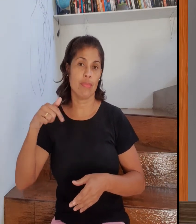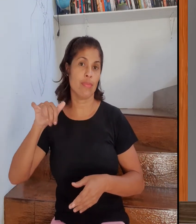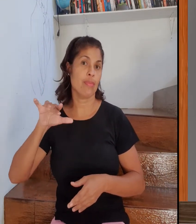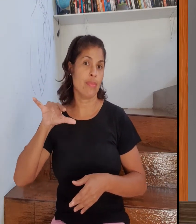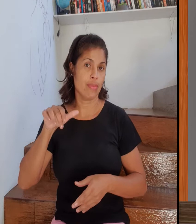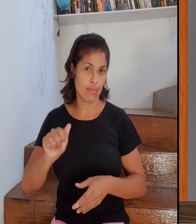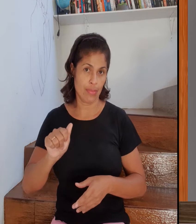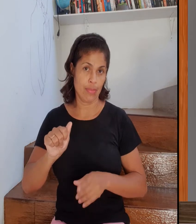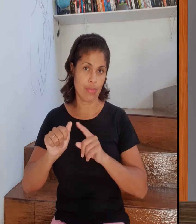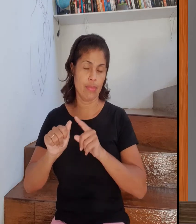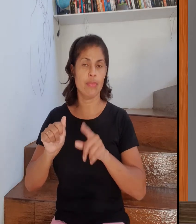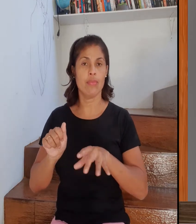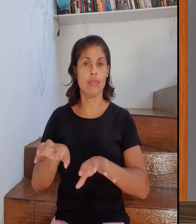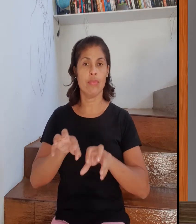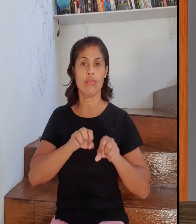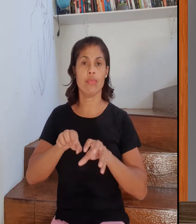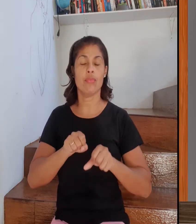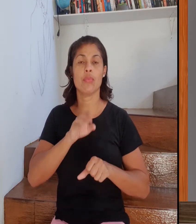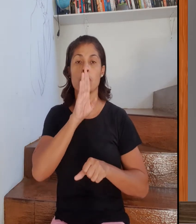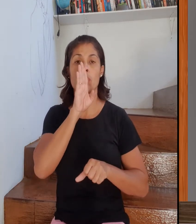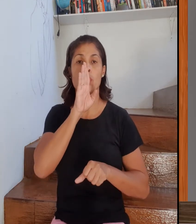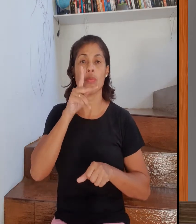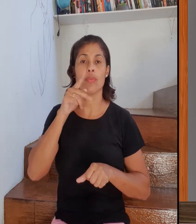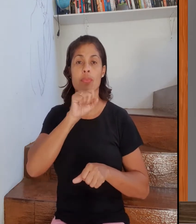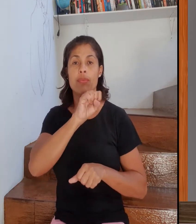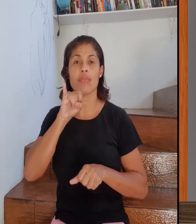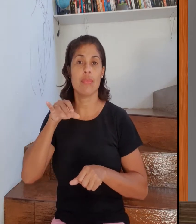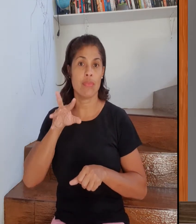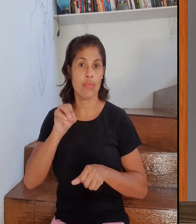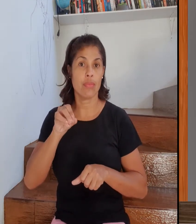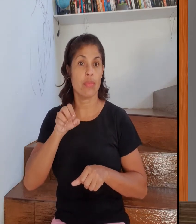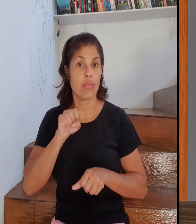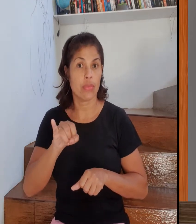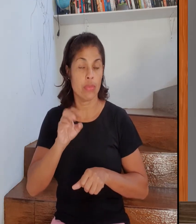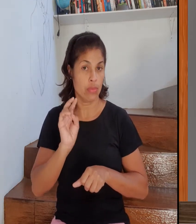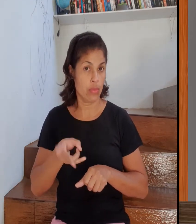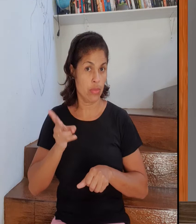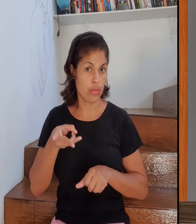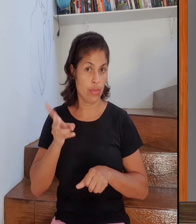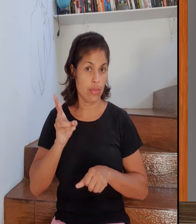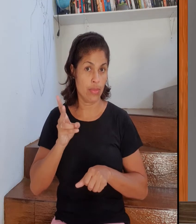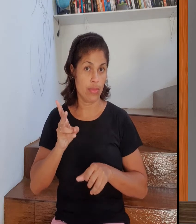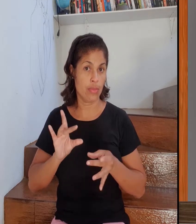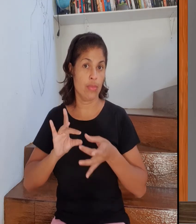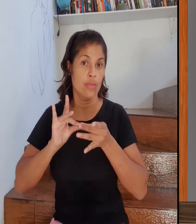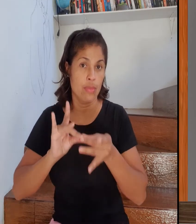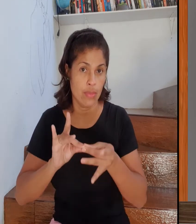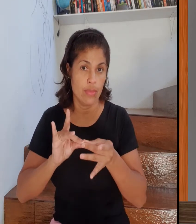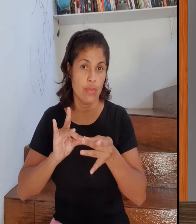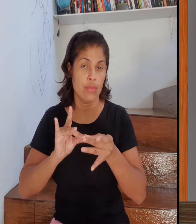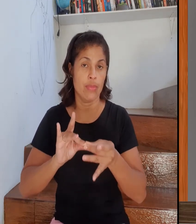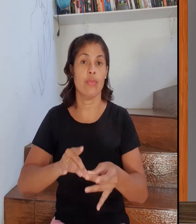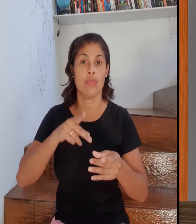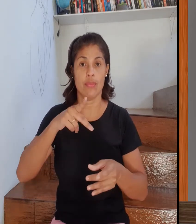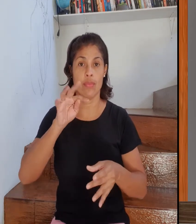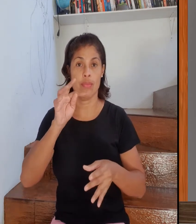que são consideradas receptores passivos, e desta forma, enquanto se mantiver ligado às